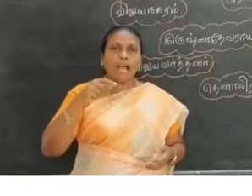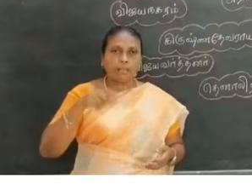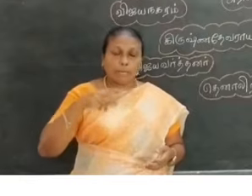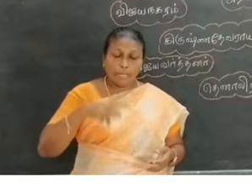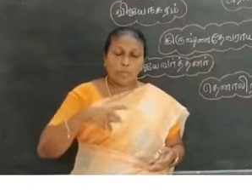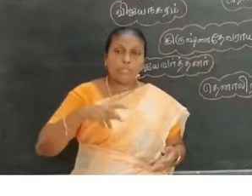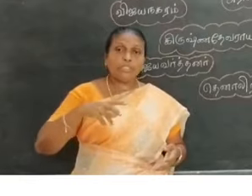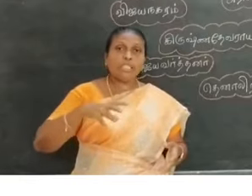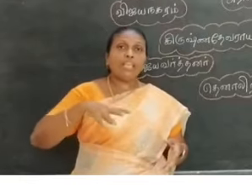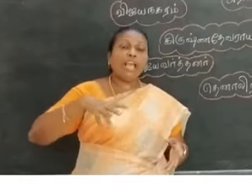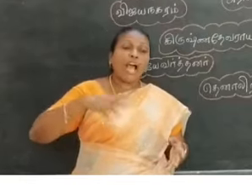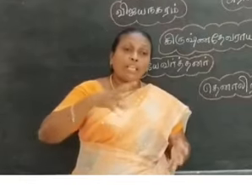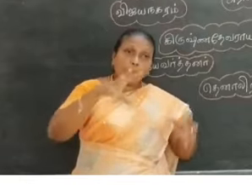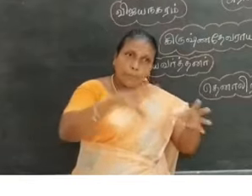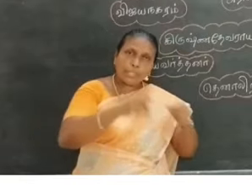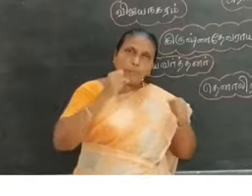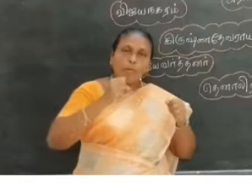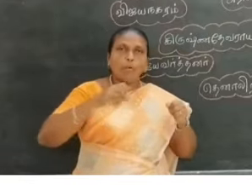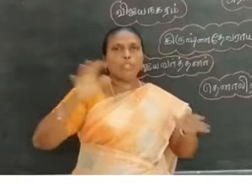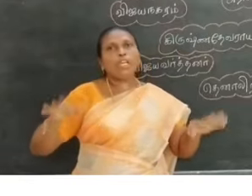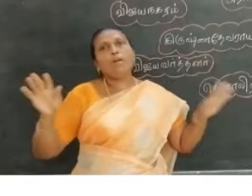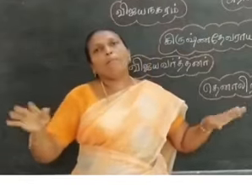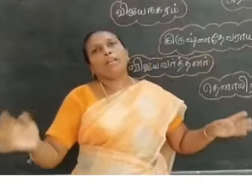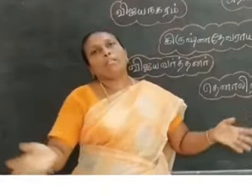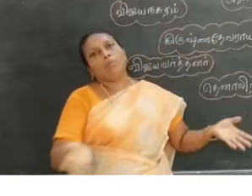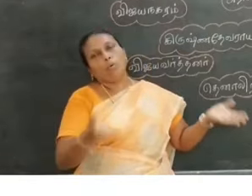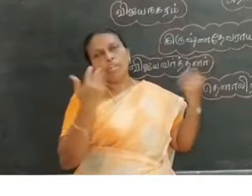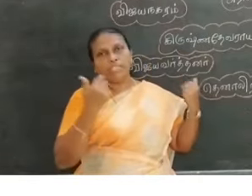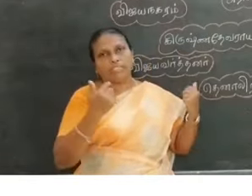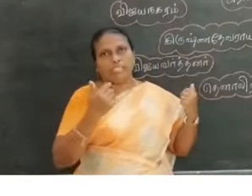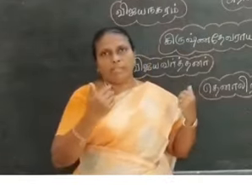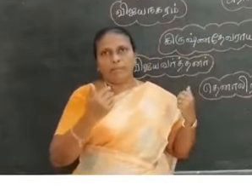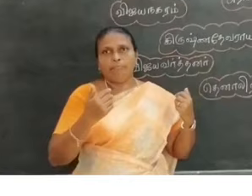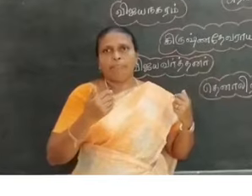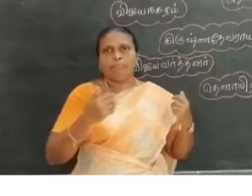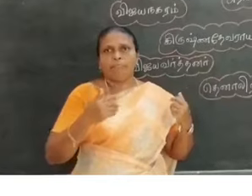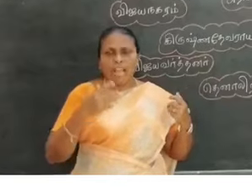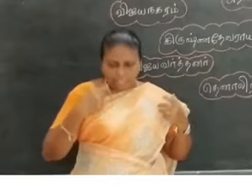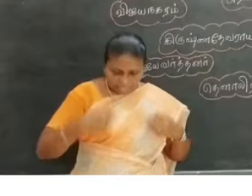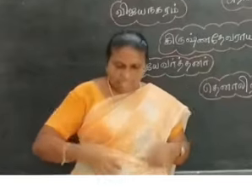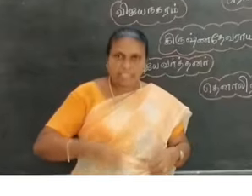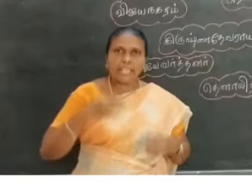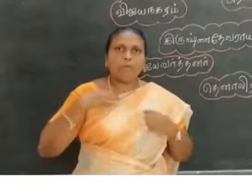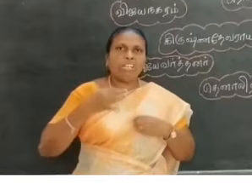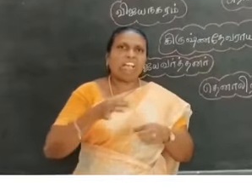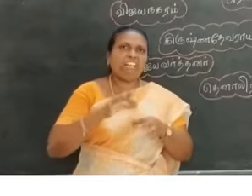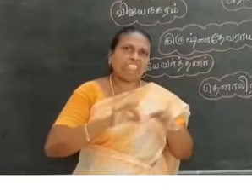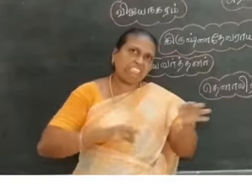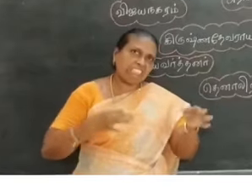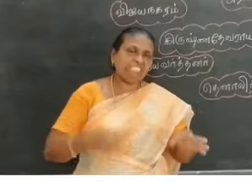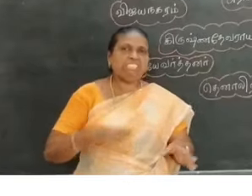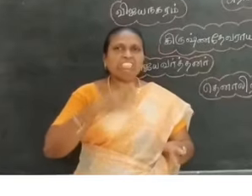கண்டுபிடிச்சிட்டேன், அதை கண்டுபிடிச்சி அதை பிடிக்க போகும்போது பறந்து ஓடிடுச்சு, அதனாலதான் என்னுடைய ட்ரெஸ்